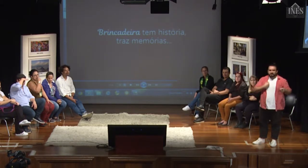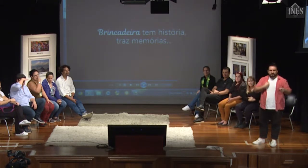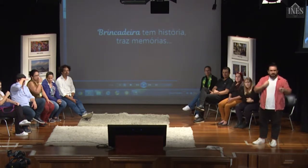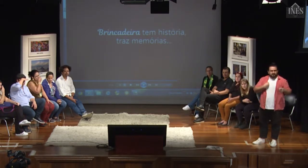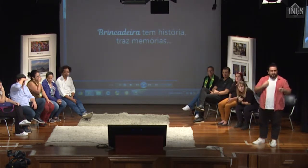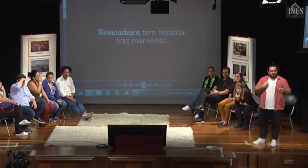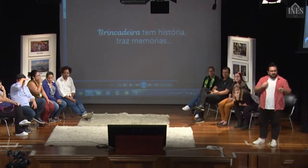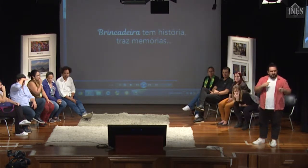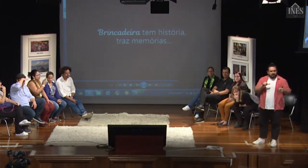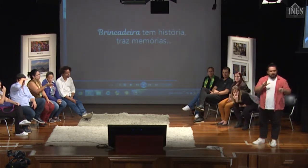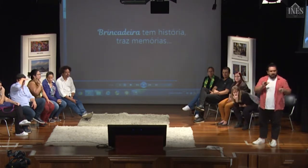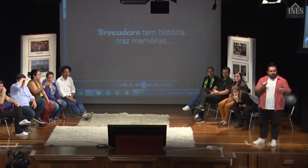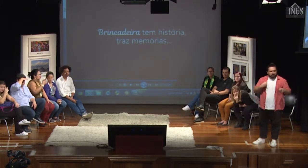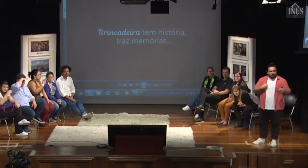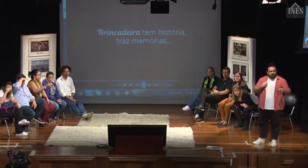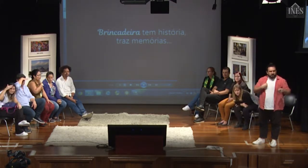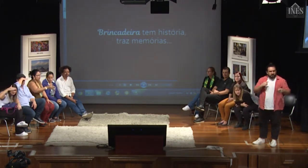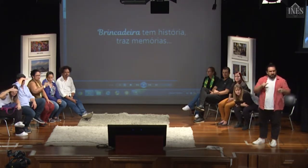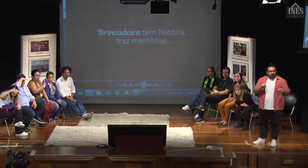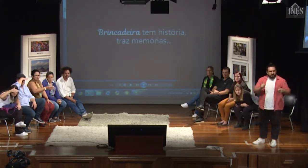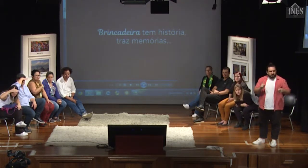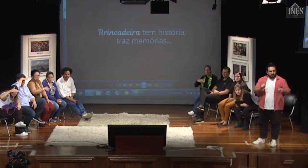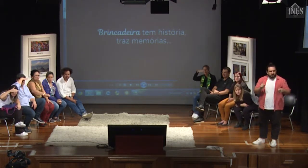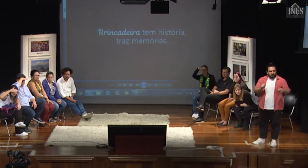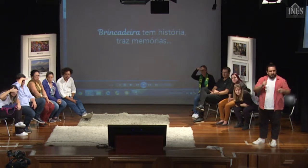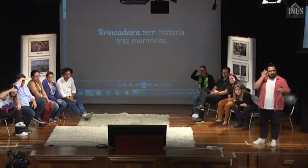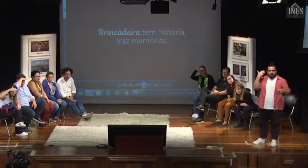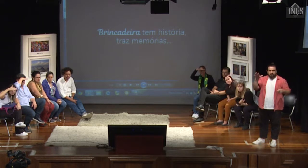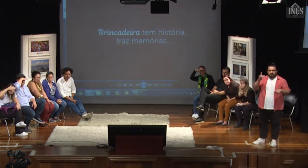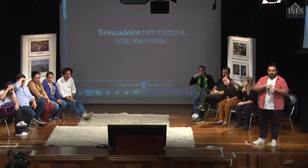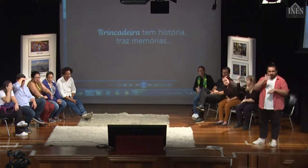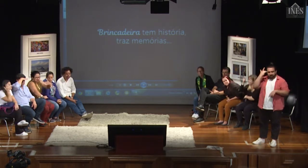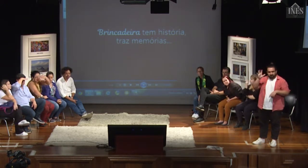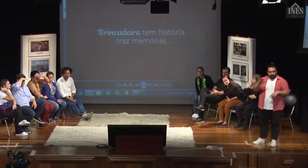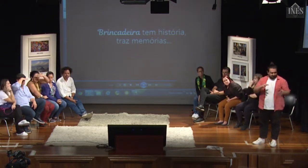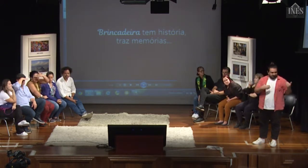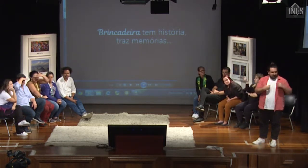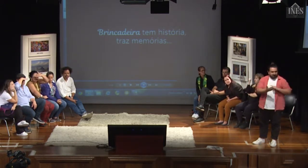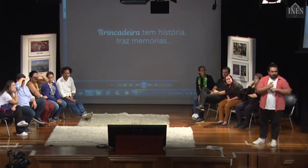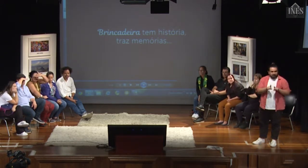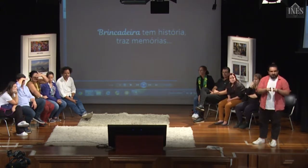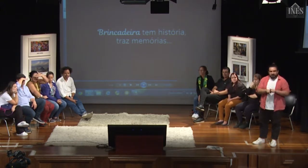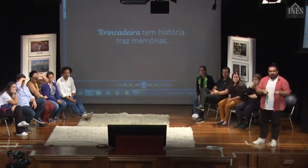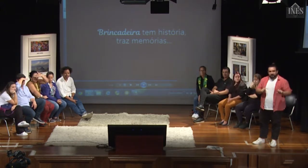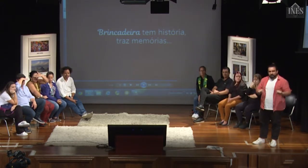Vou chamar o Áulio, o Lugão tá aí? O Lúcio tá aí? O Áulio foi no banheiro?